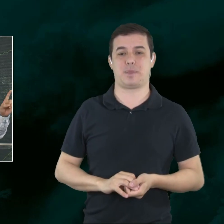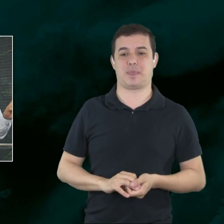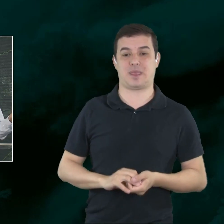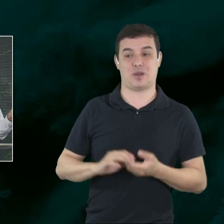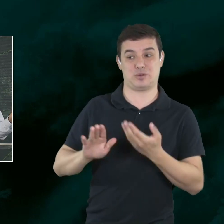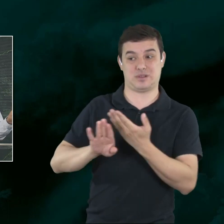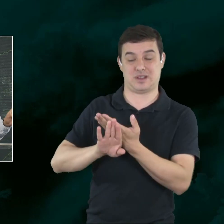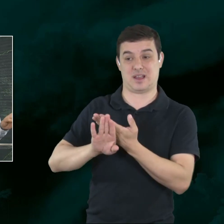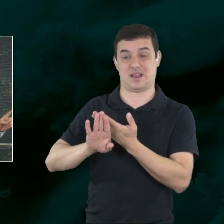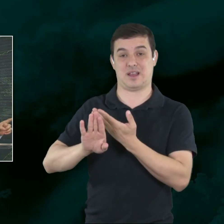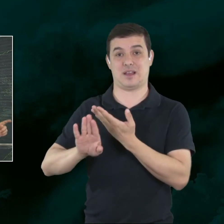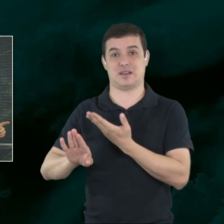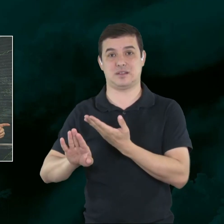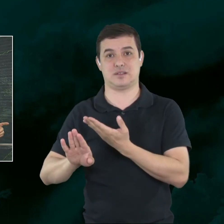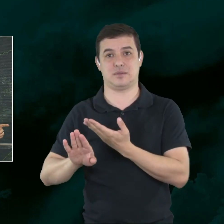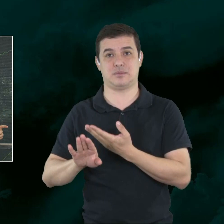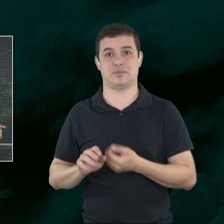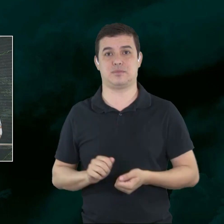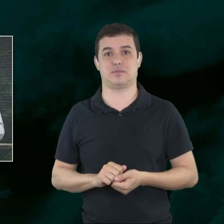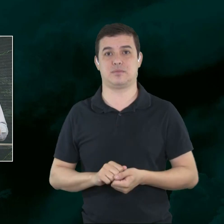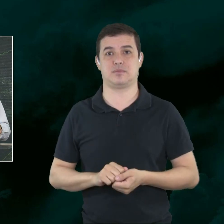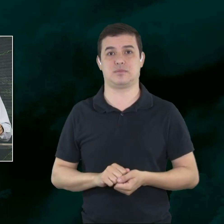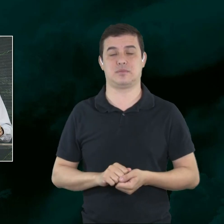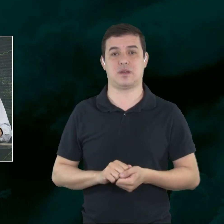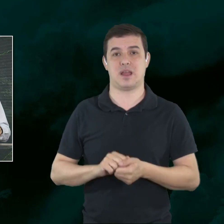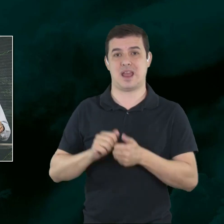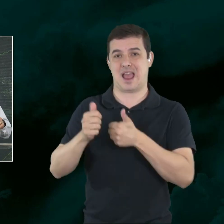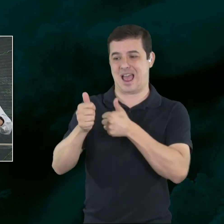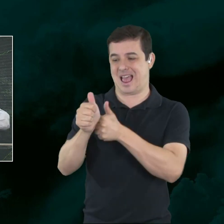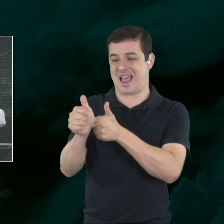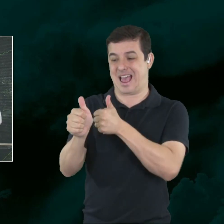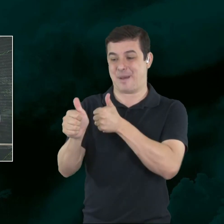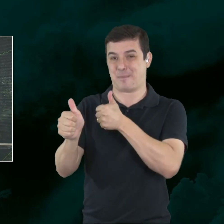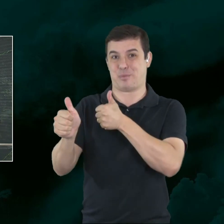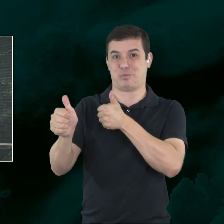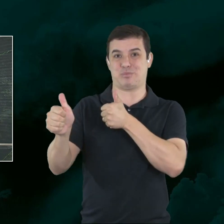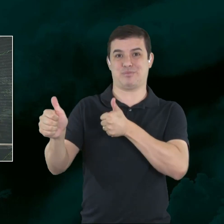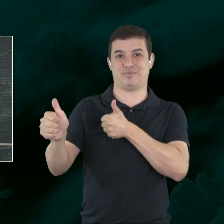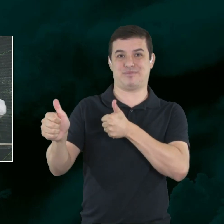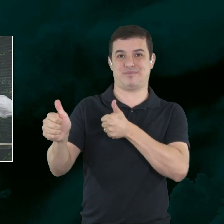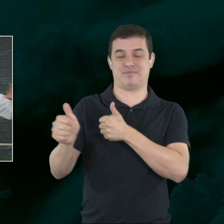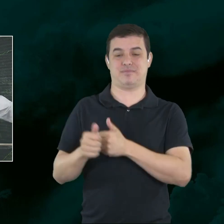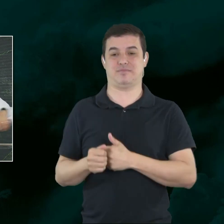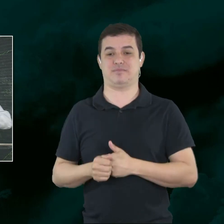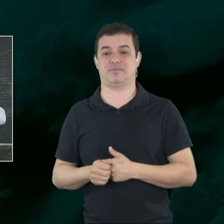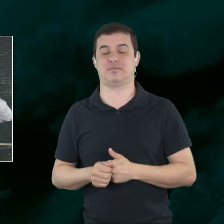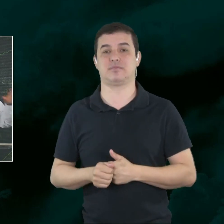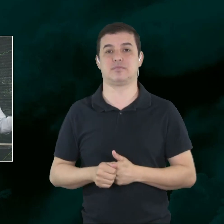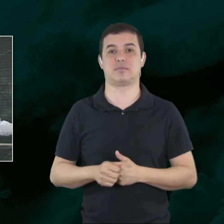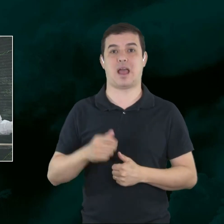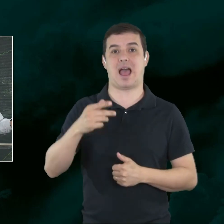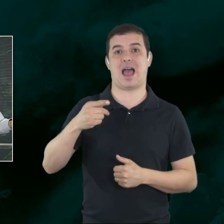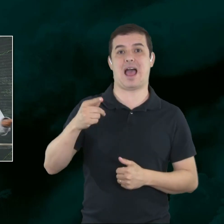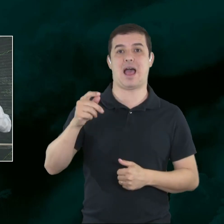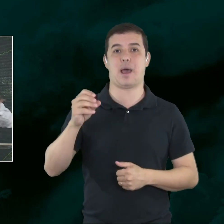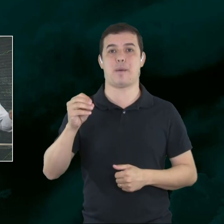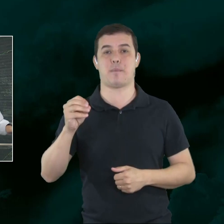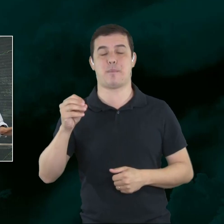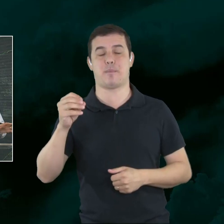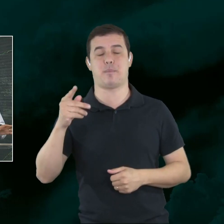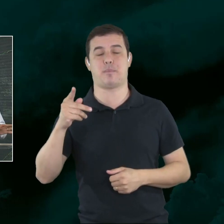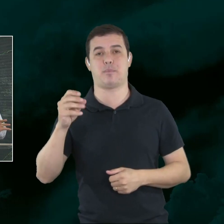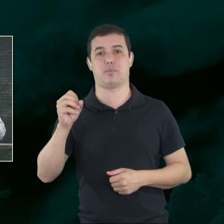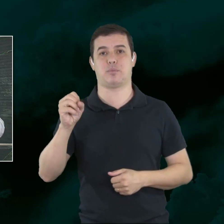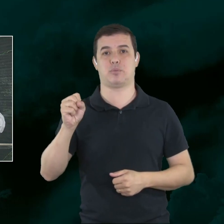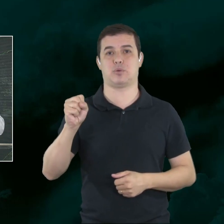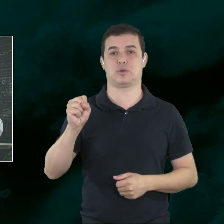apostasia pré-anunciada. Então, quando conseguir derrubar todas essas restrições de lei, das leis,